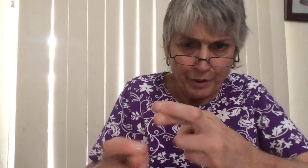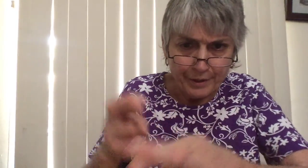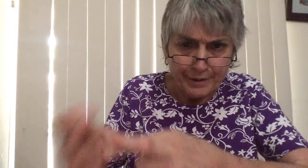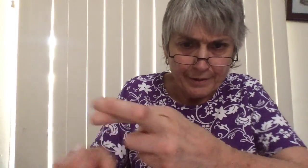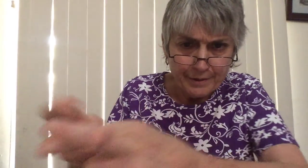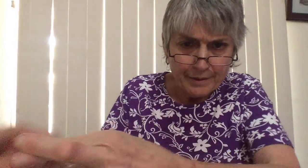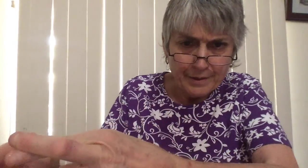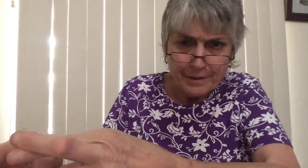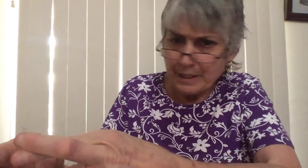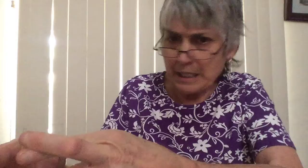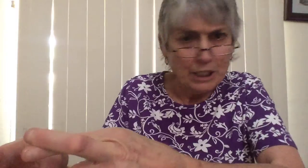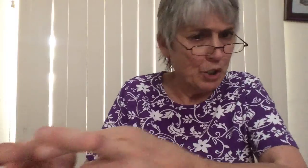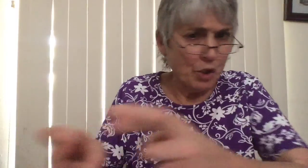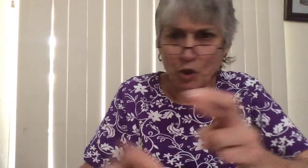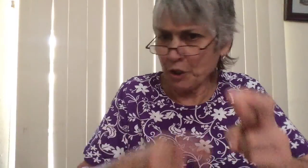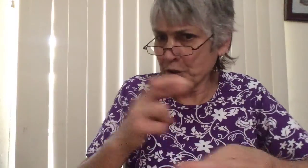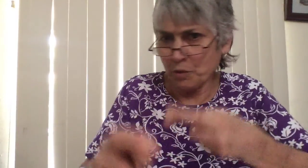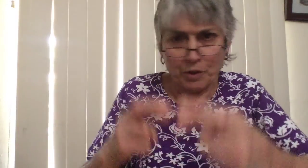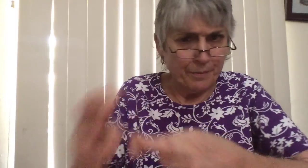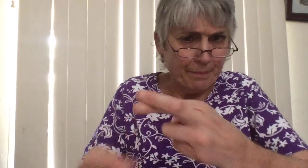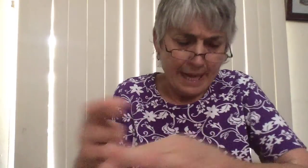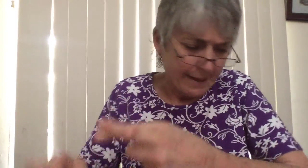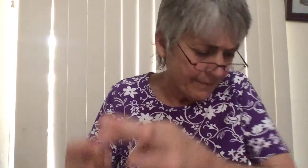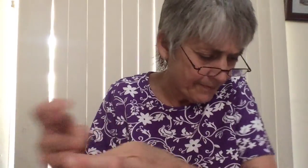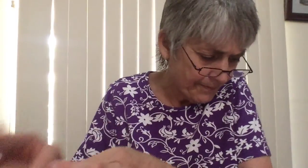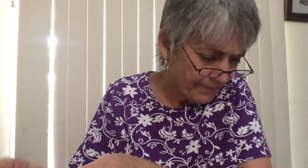Retourne. Il ne retourne pas.